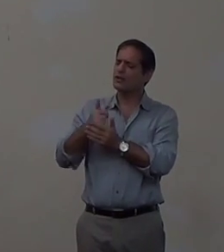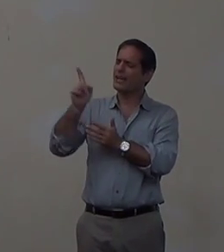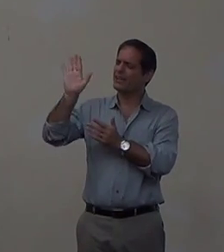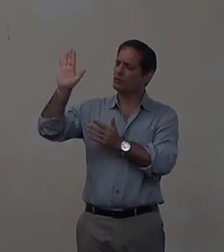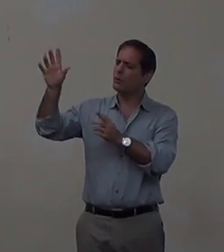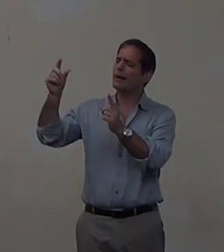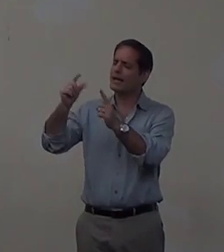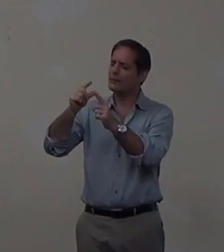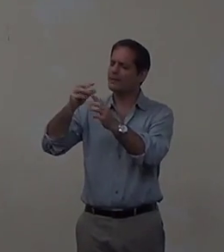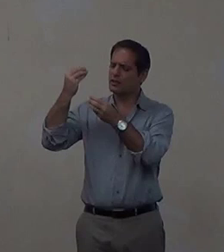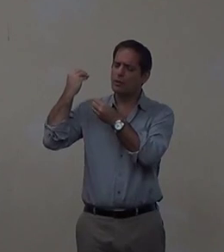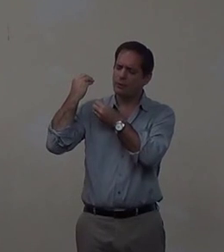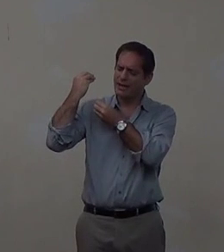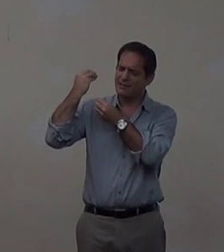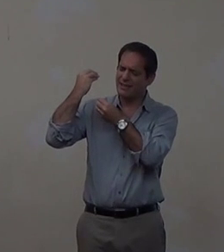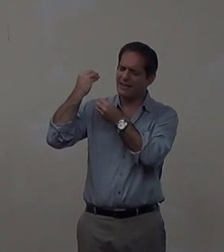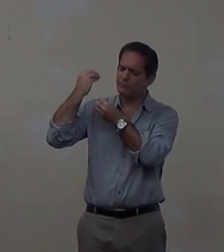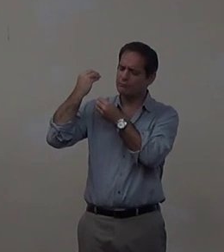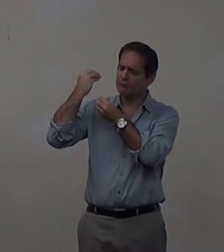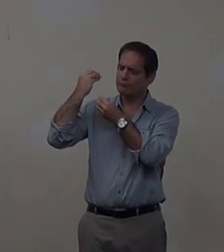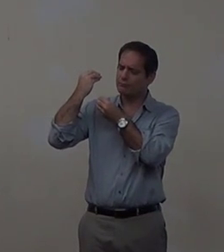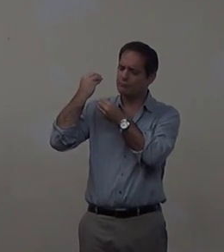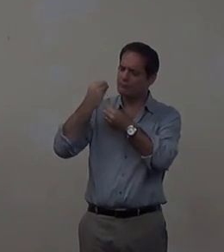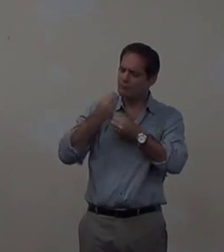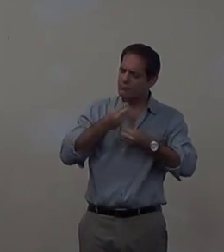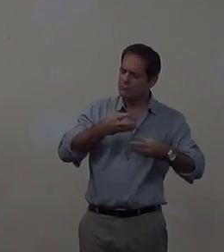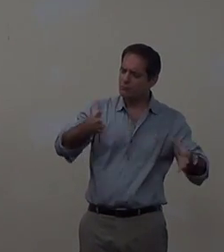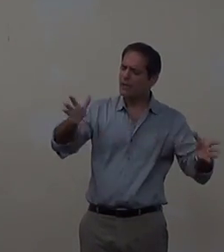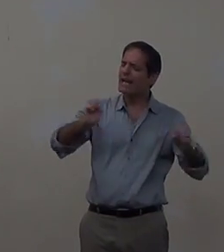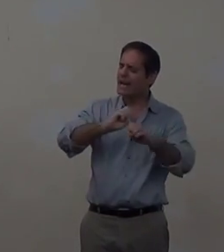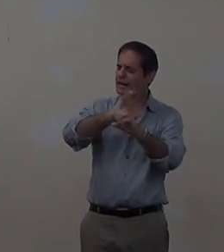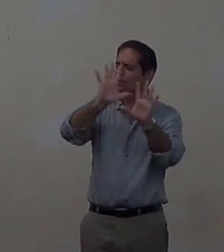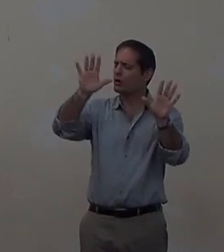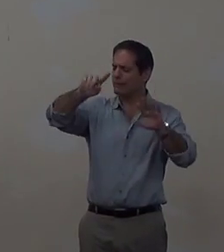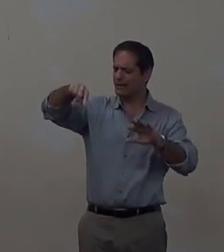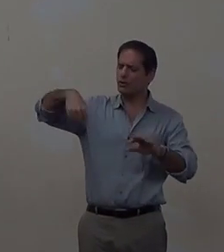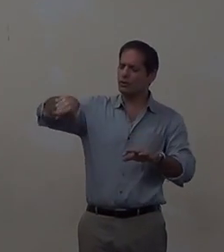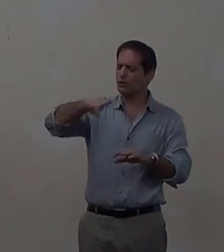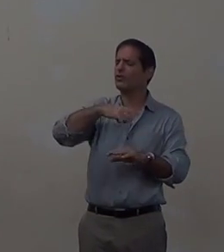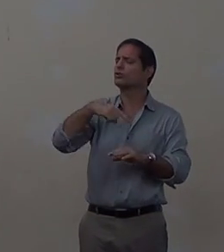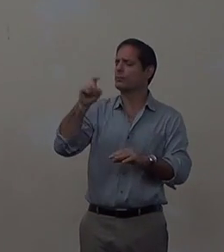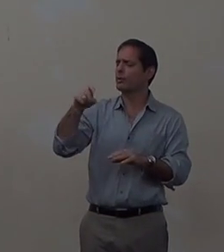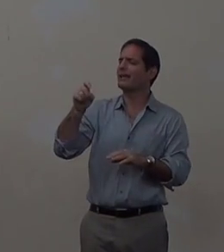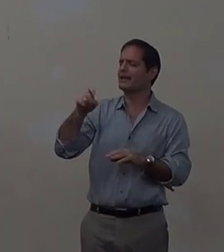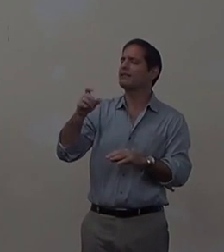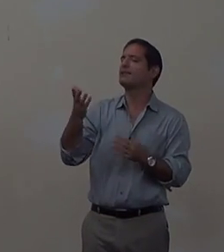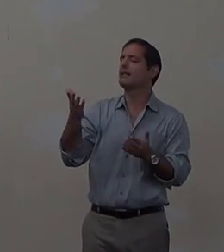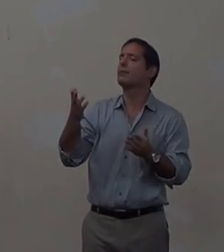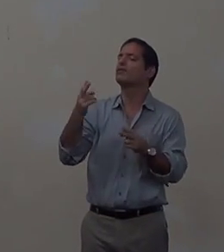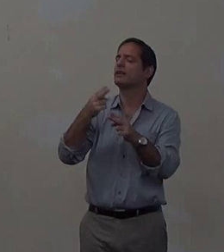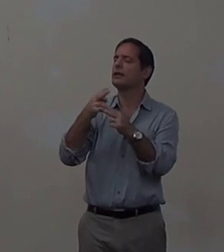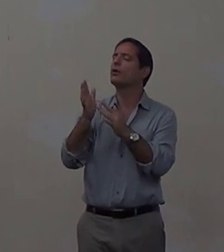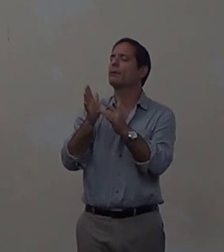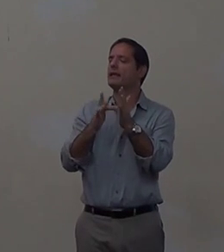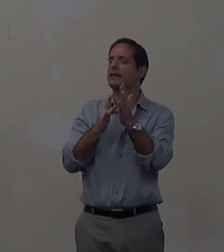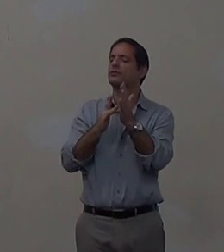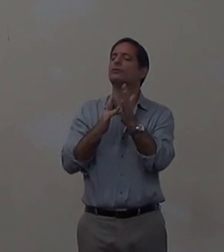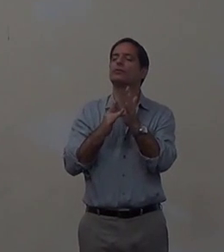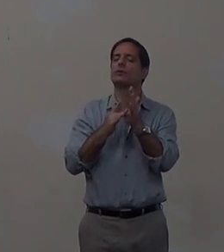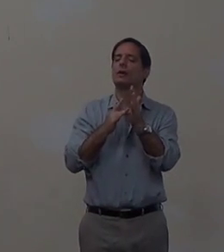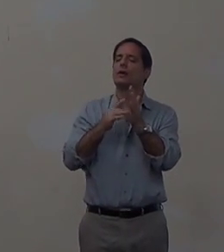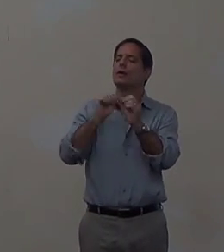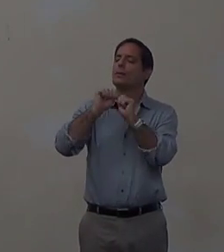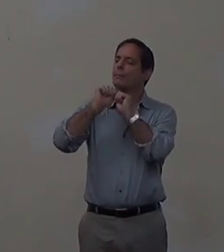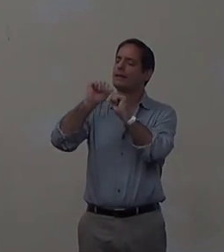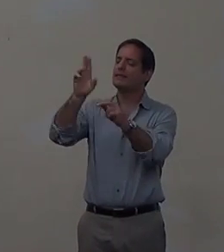Ayúdame, Señor, a que tu palabra, Señor, pueda ser clara, Señor, para todos nosotros, porque la necesitamos, en el nombre de